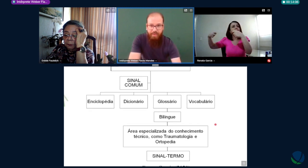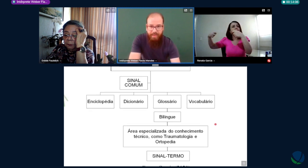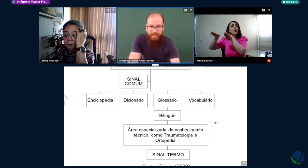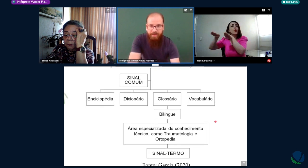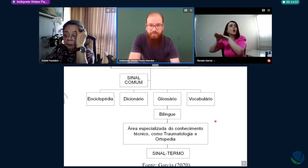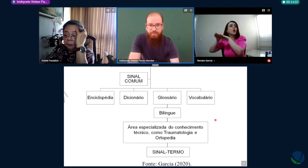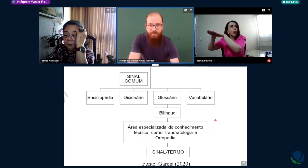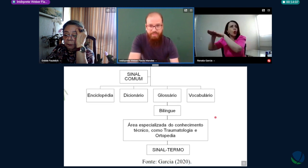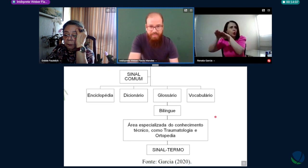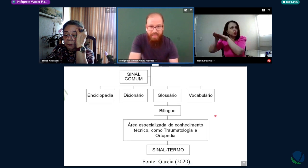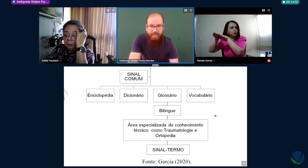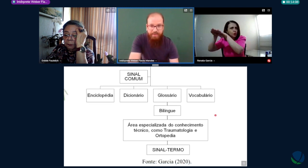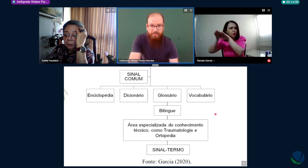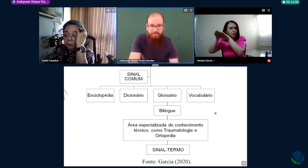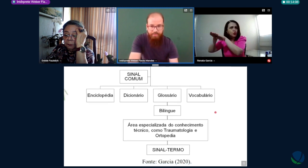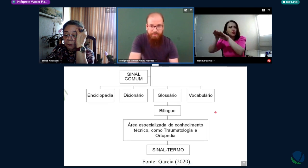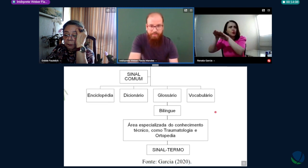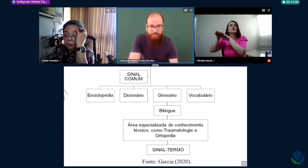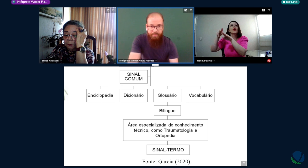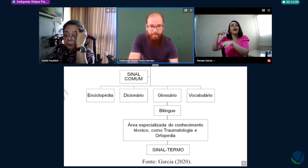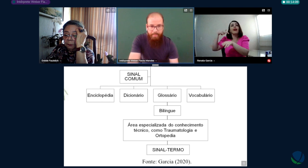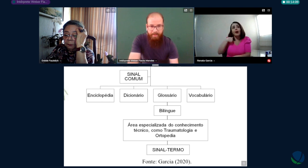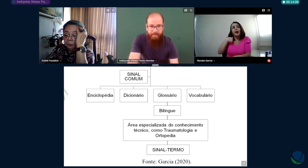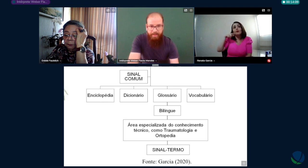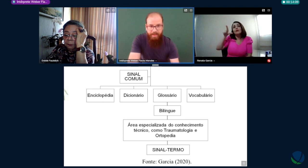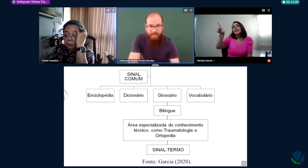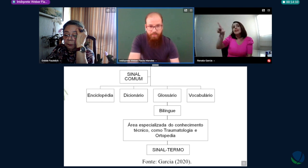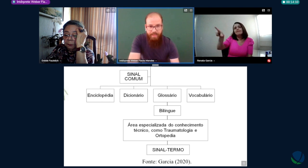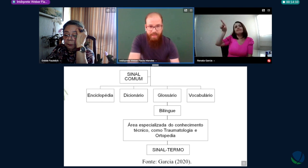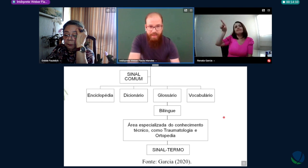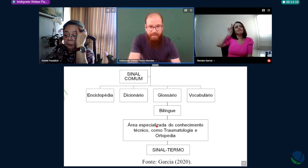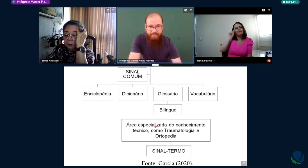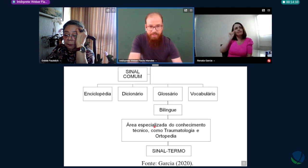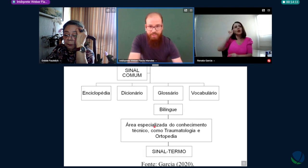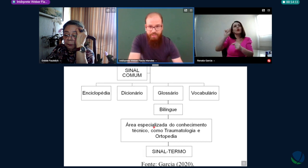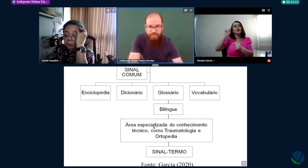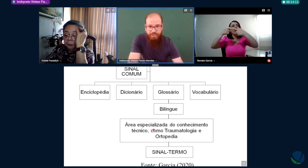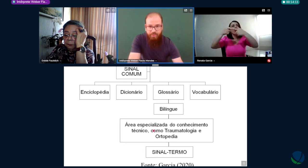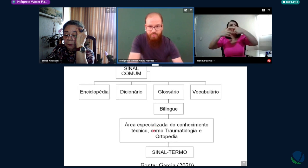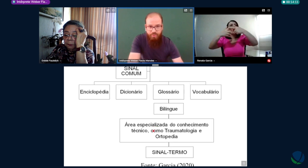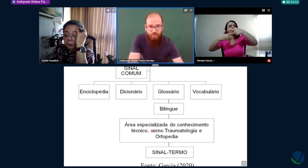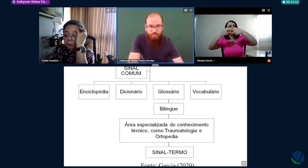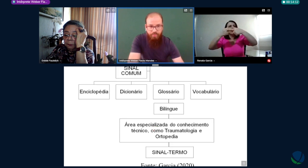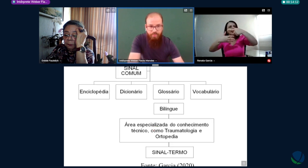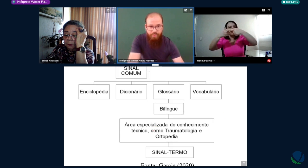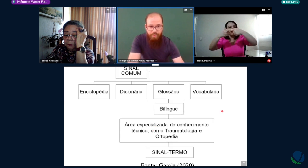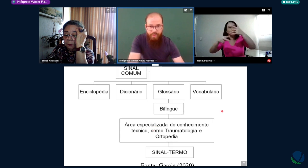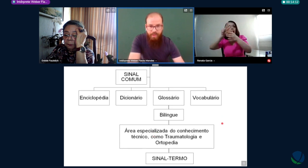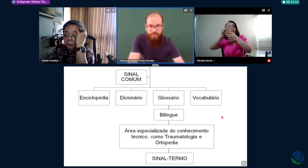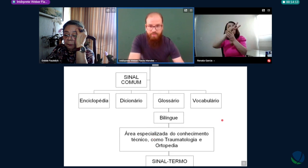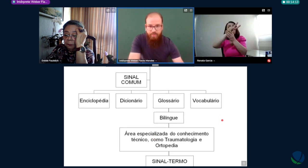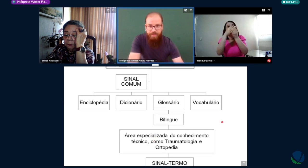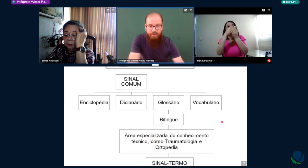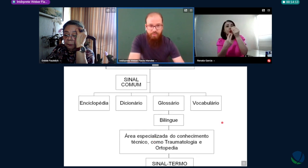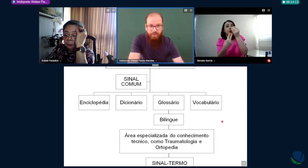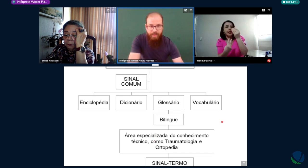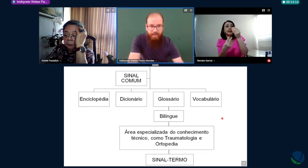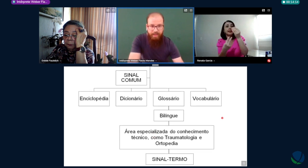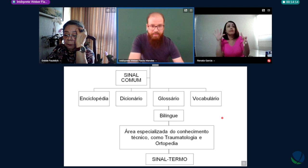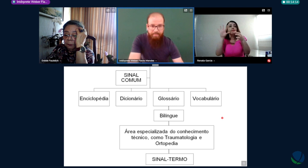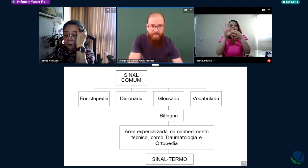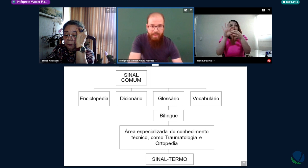dicionário, vocabulário, glossário. E aí o que é de uso comum, eu